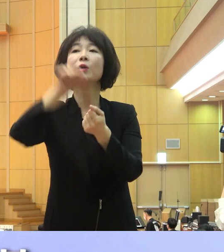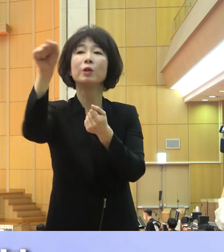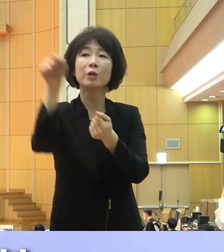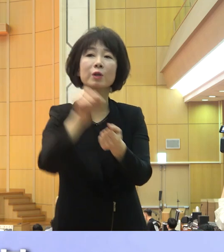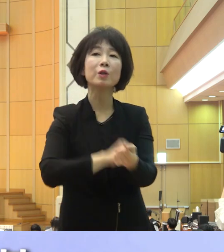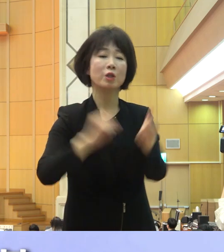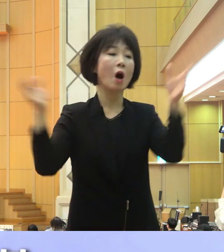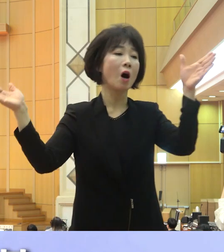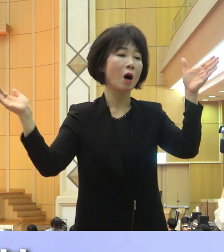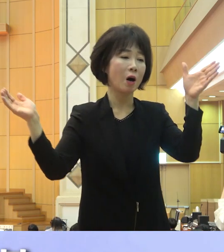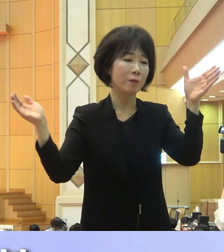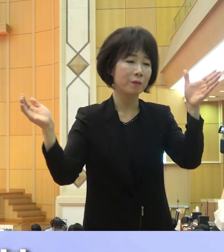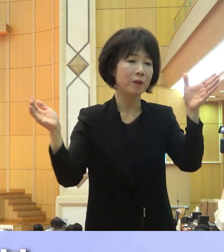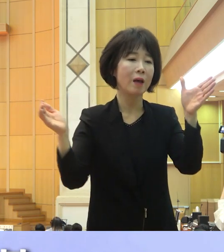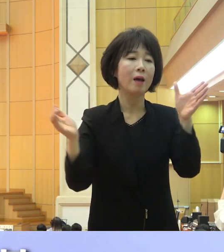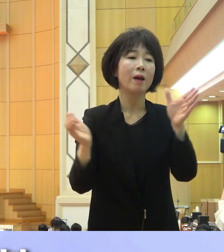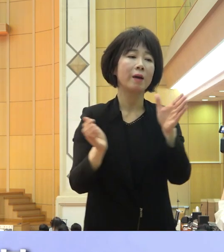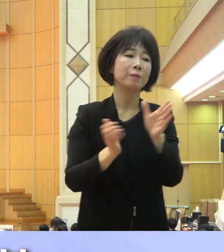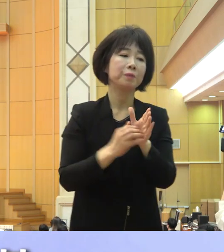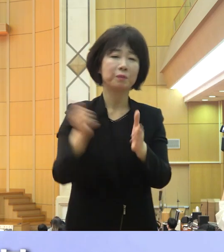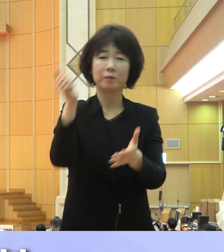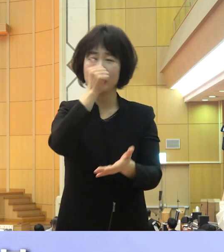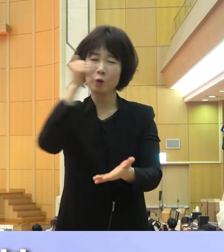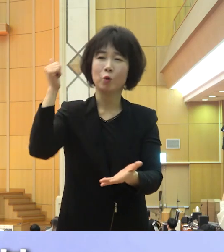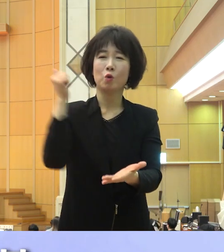다시 쓰셨네.